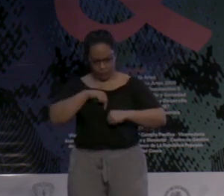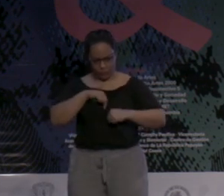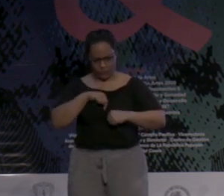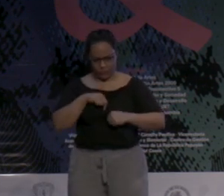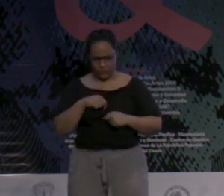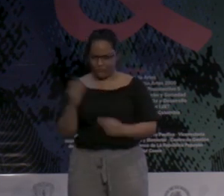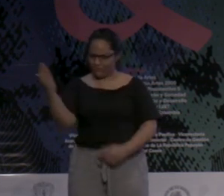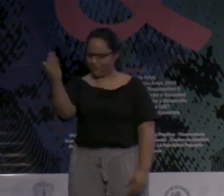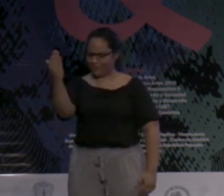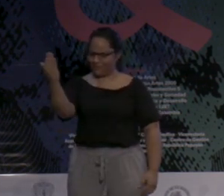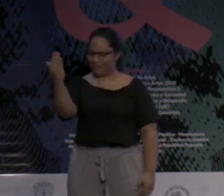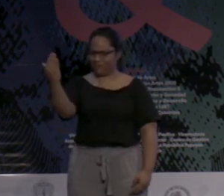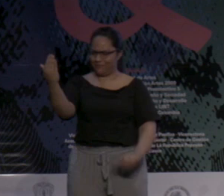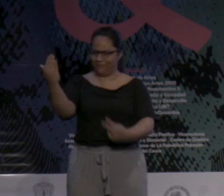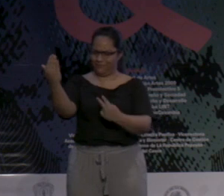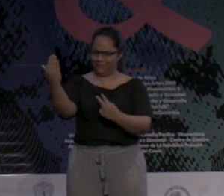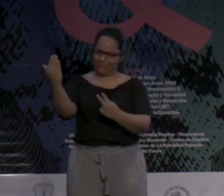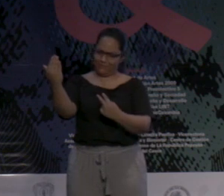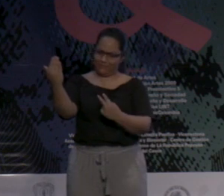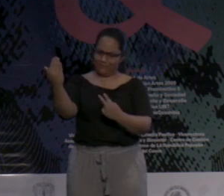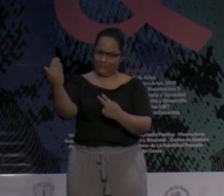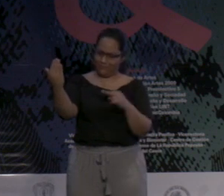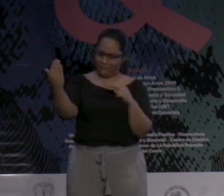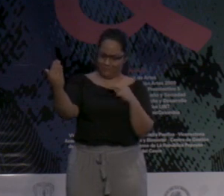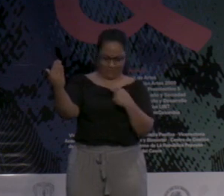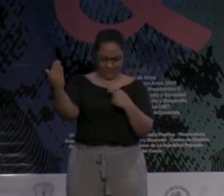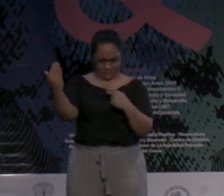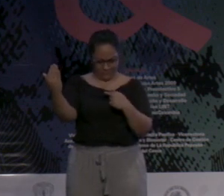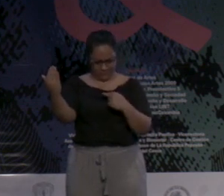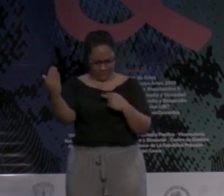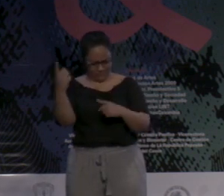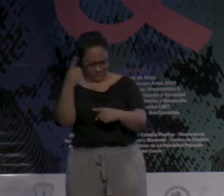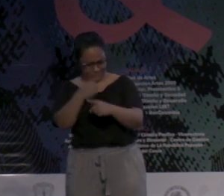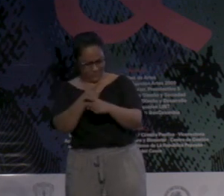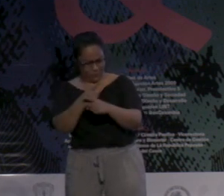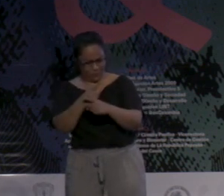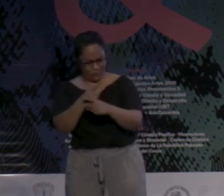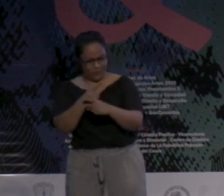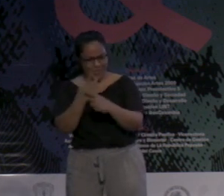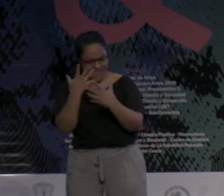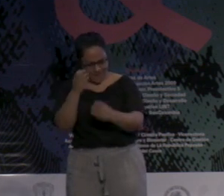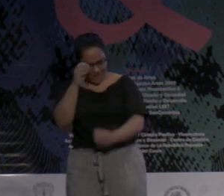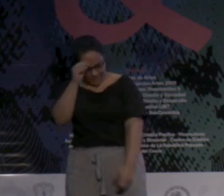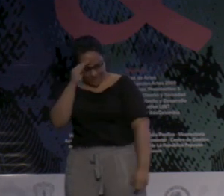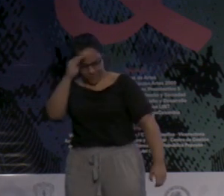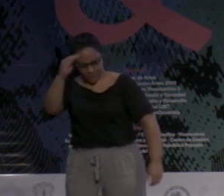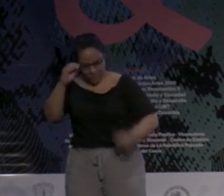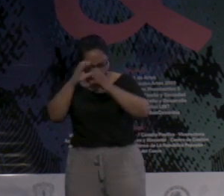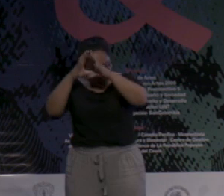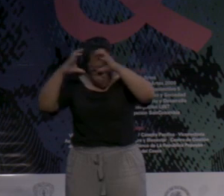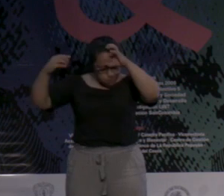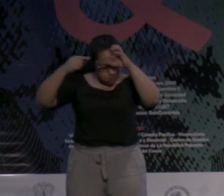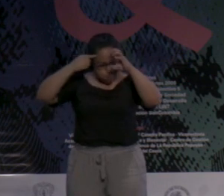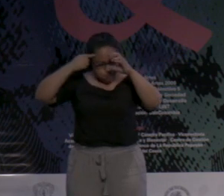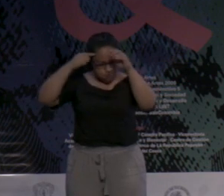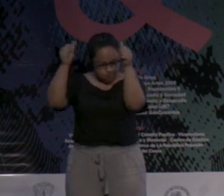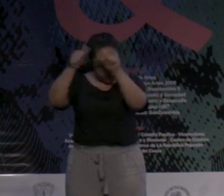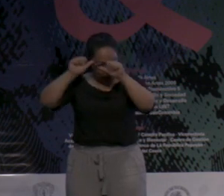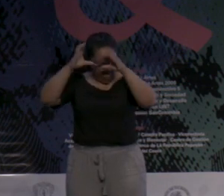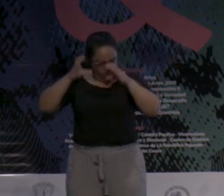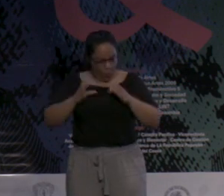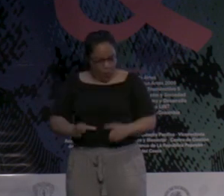te miras en el espejo, pues tú no te miras como eres, sino como quisieras ser. Y nuestra vida se convierte en el deseo de